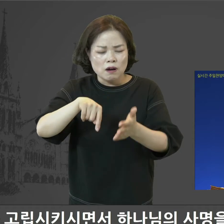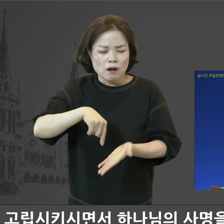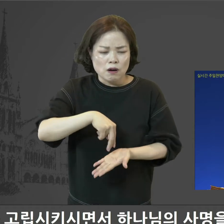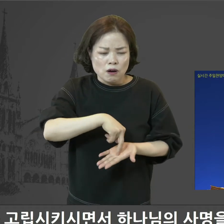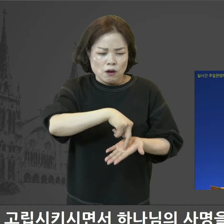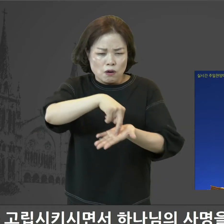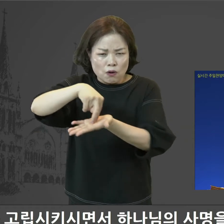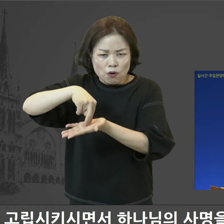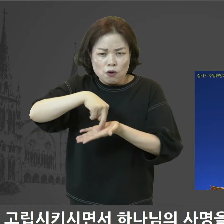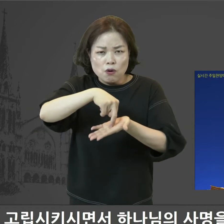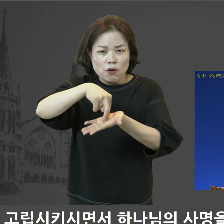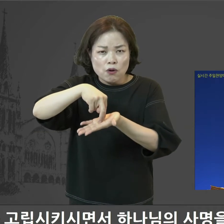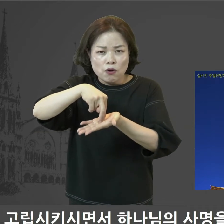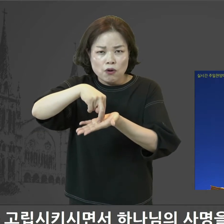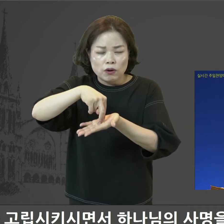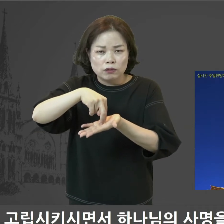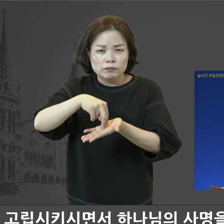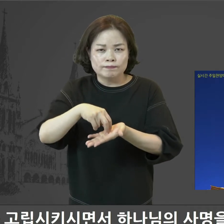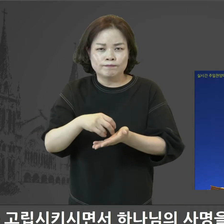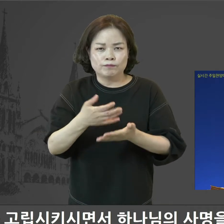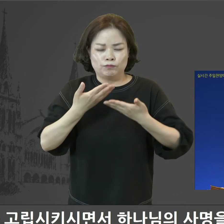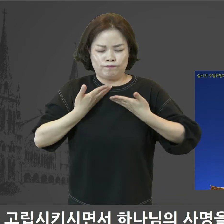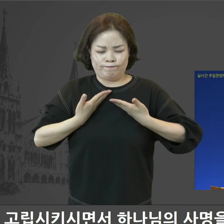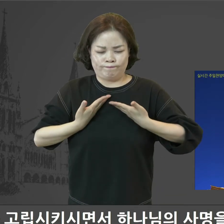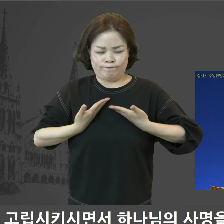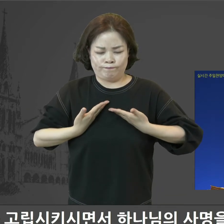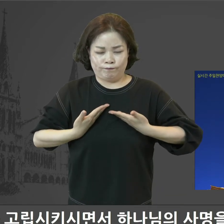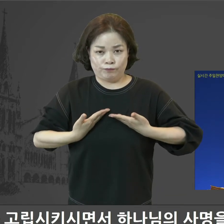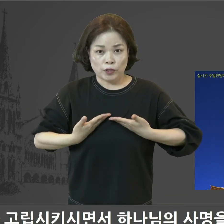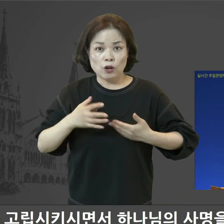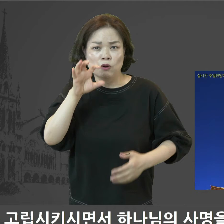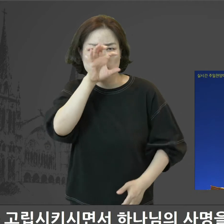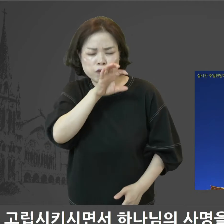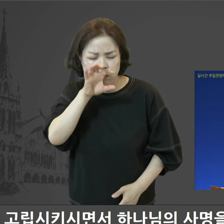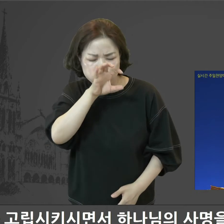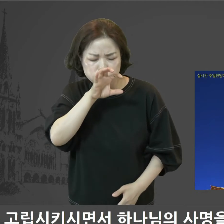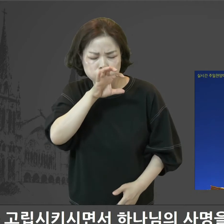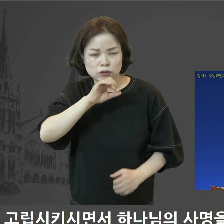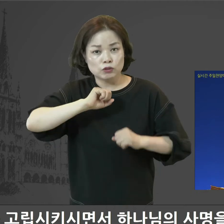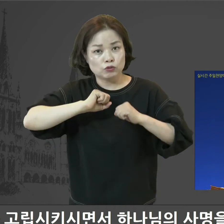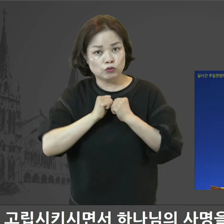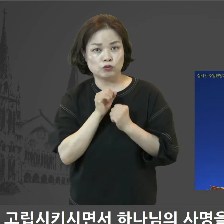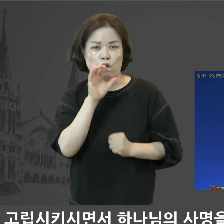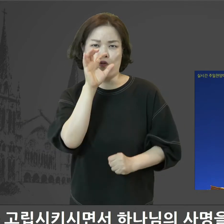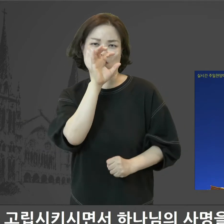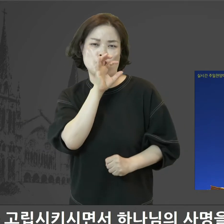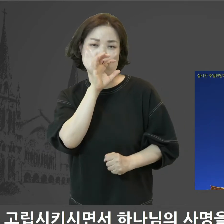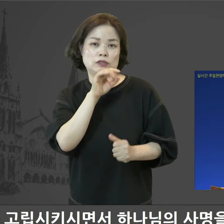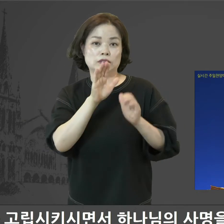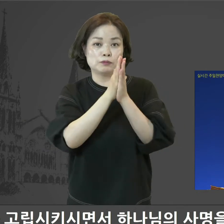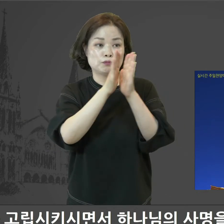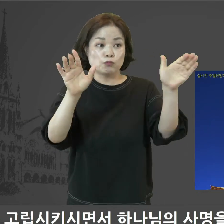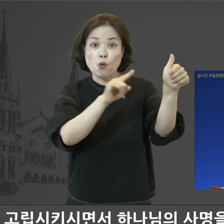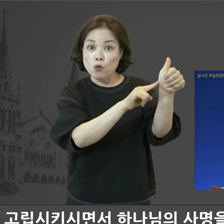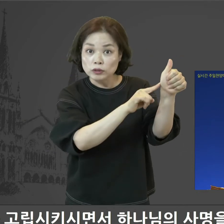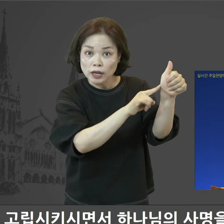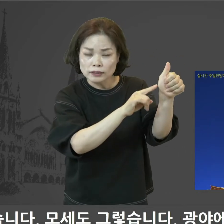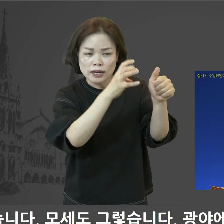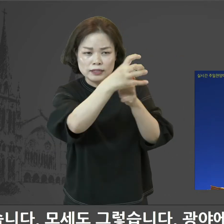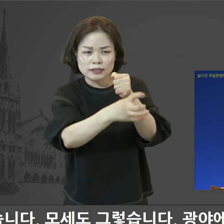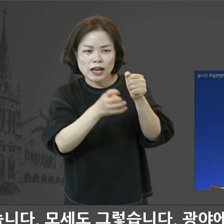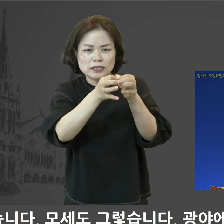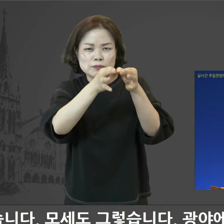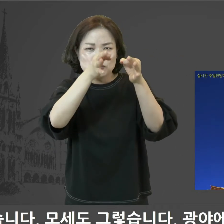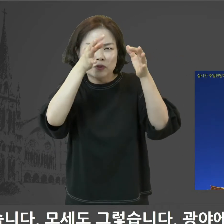고독하고 침묵된 훈련, 일상을 견디는 훈련, 순종의 훈련을 받았습니다. 40년이